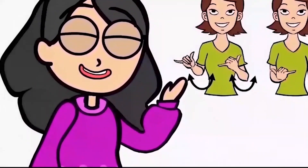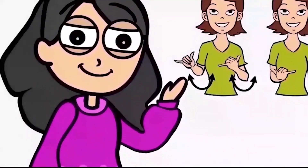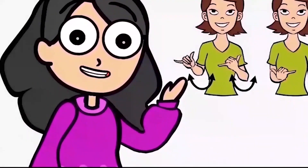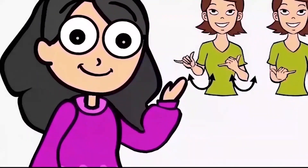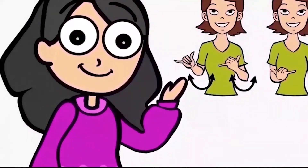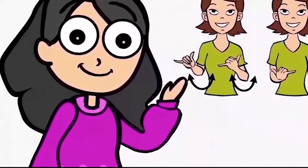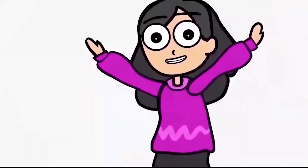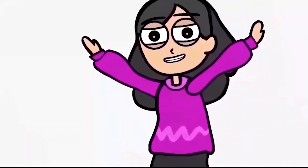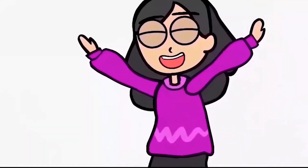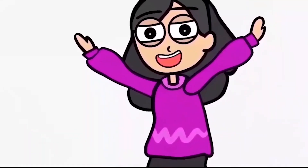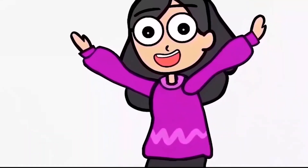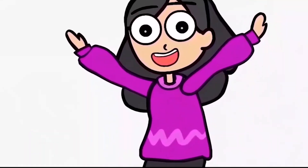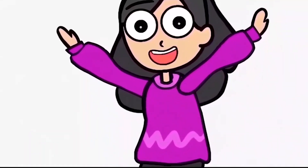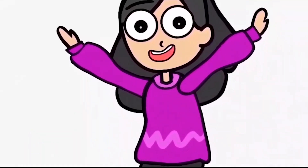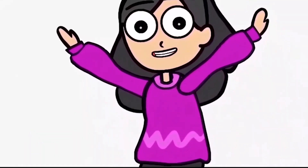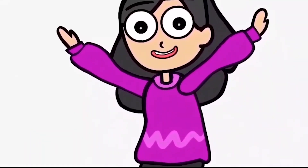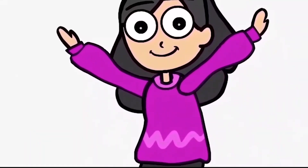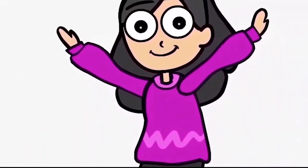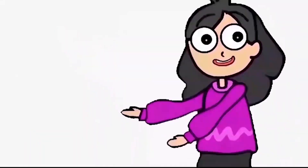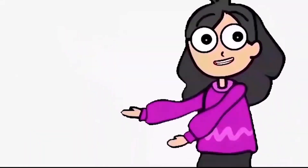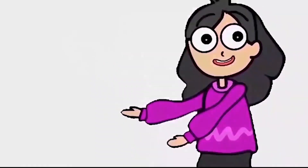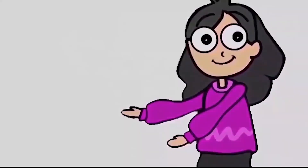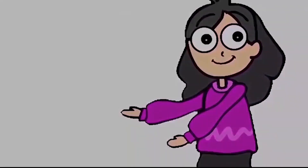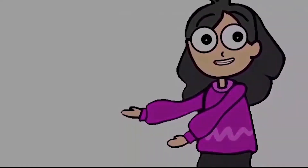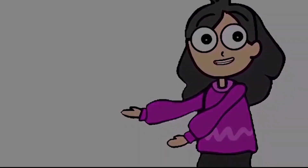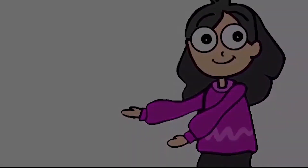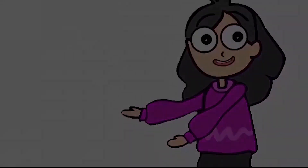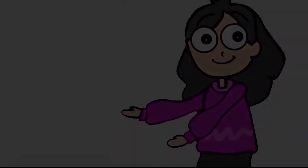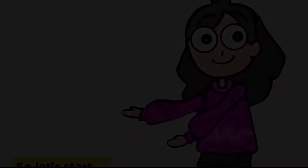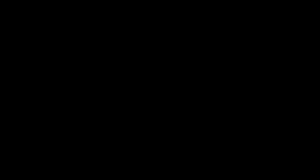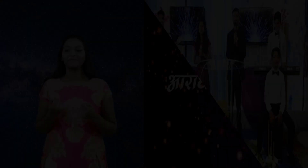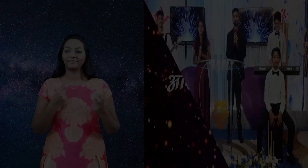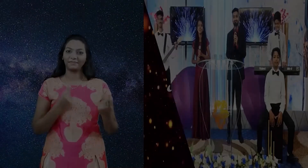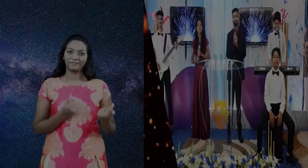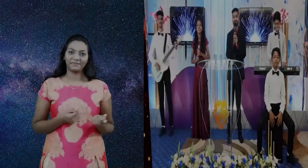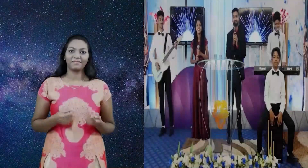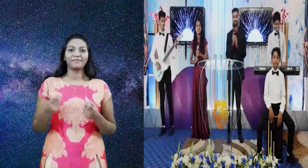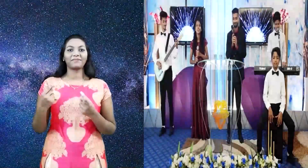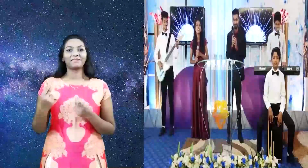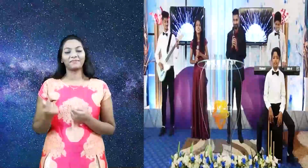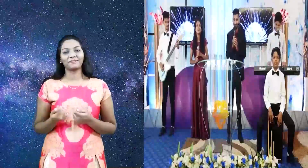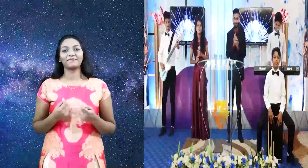रे गीत सिखिबा हुररे ताहेले कोन आमे आरंभ करिबा